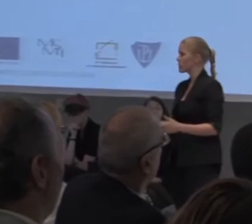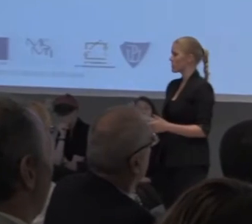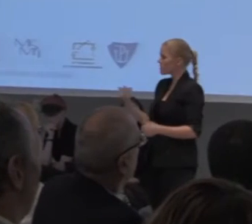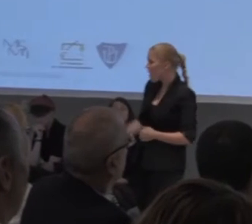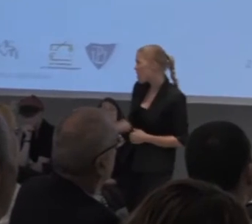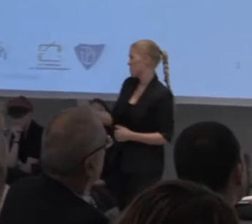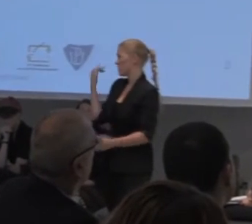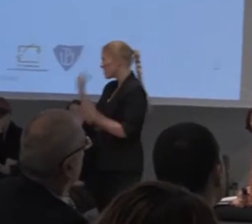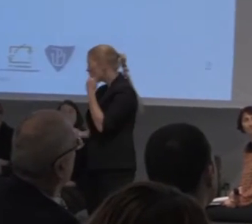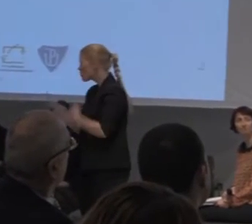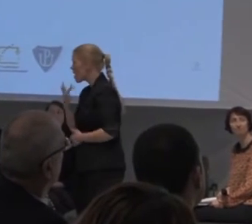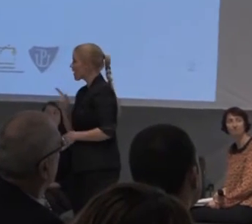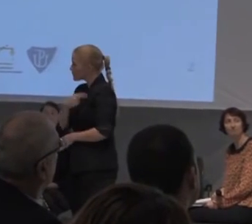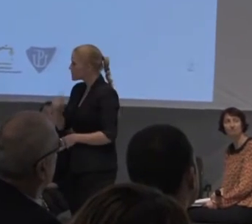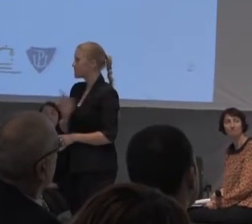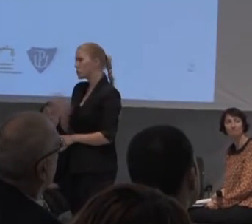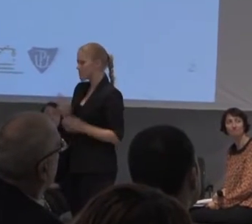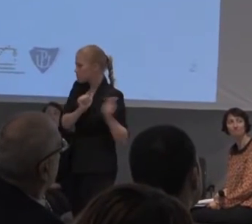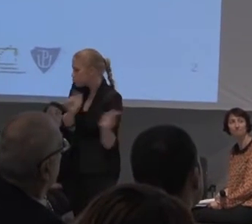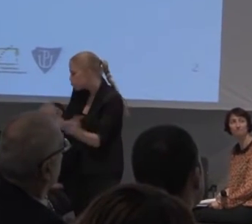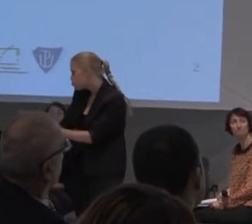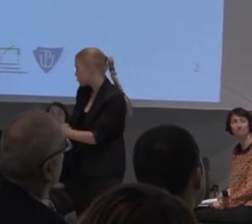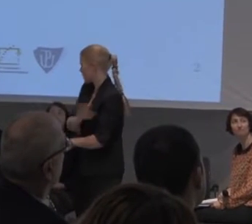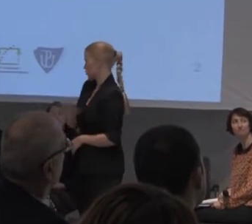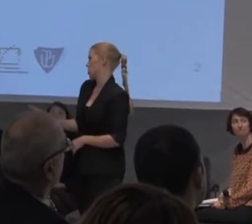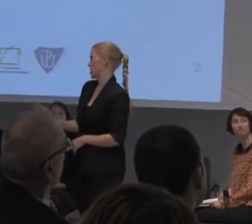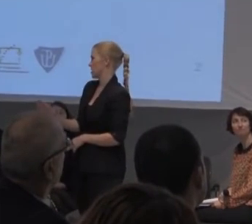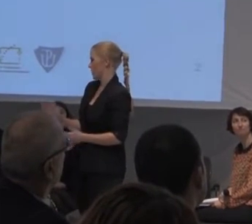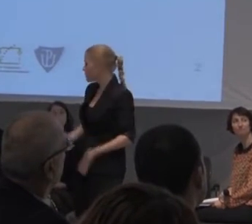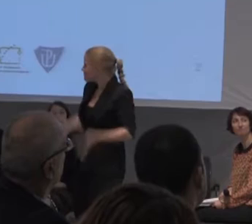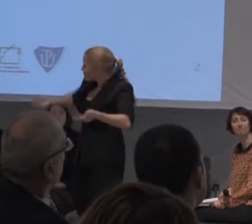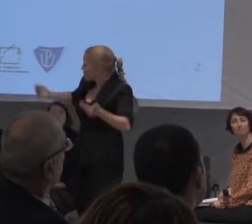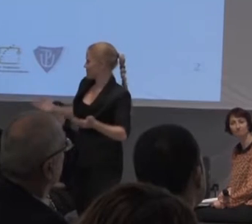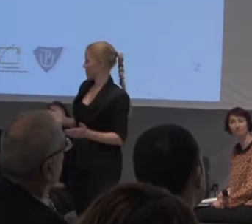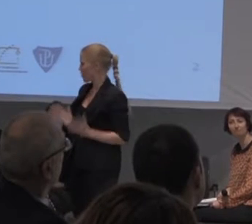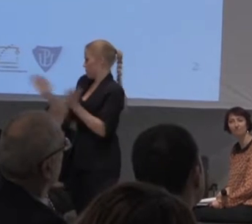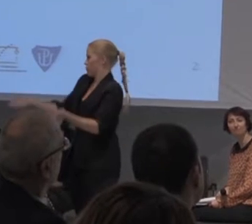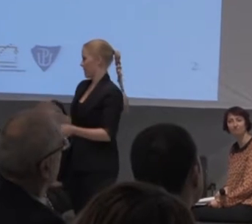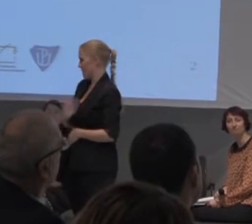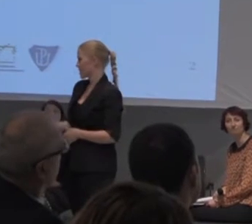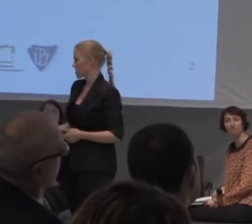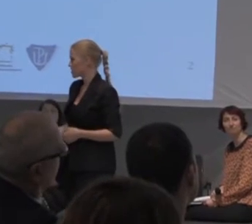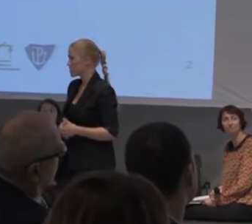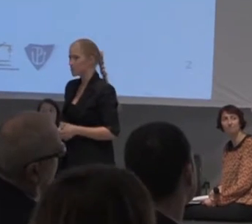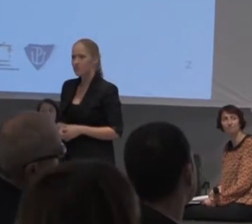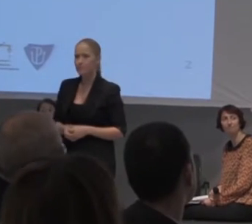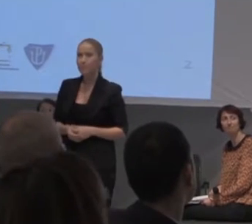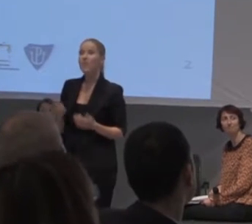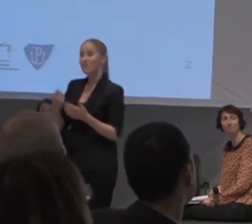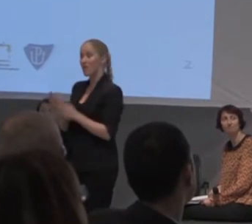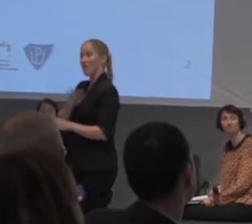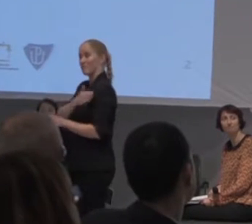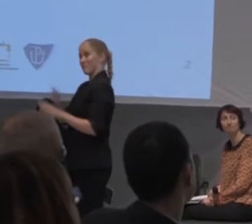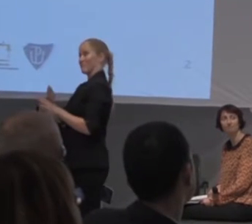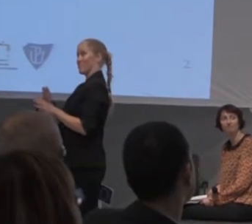vychýlili strašně daleko do tohohle toho, já bych řekl, vlastně až idiotického liberalismu. A teprve postupně